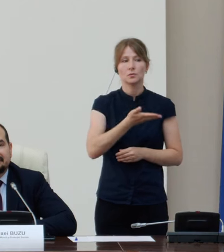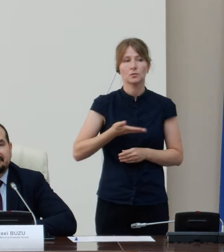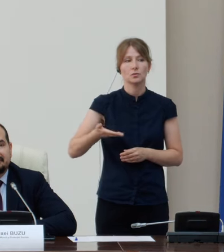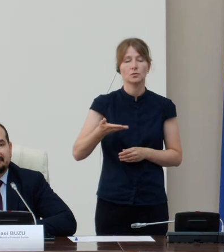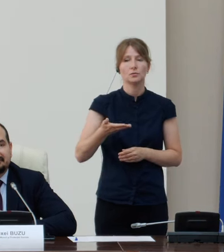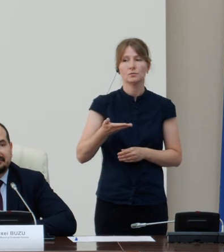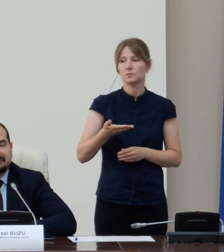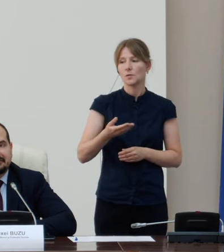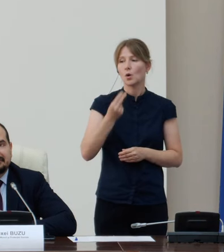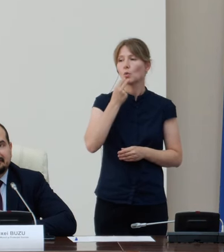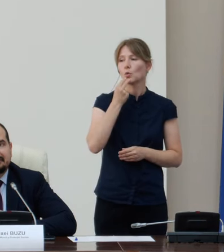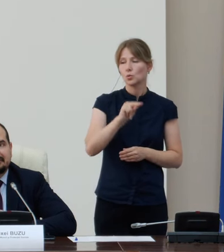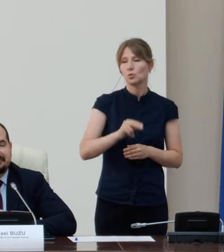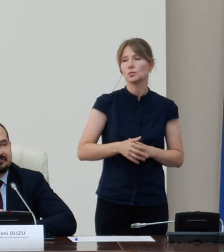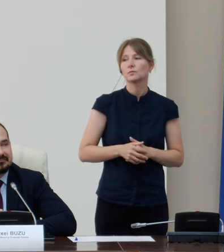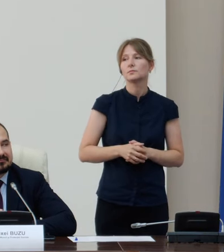umane. Îmbunătățirea